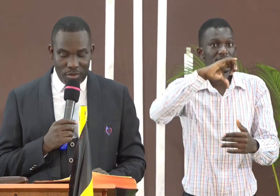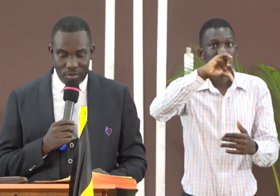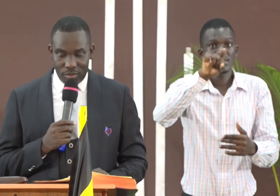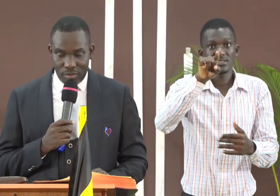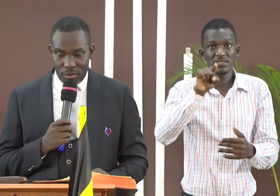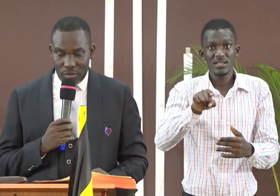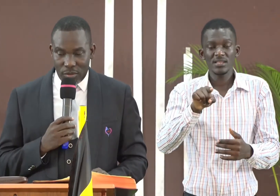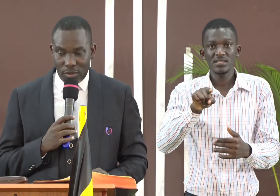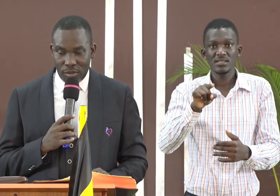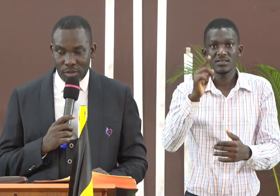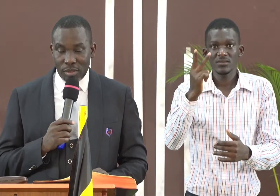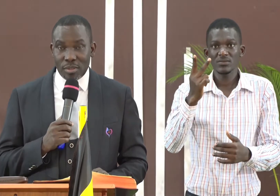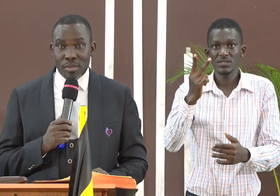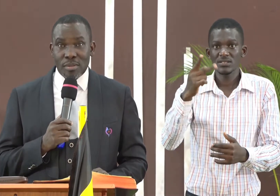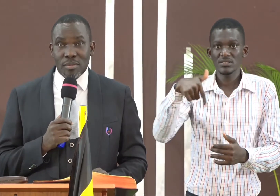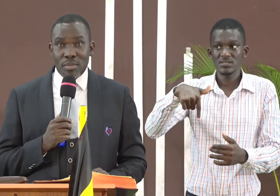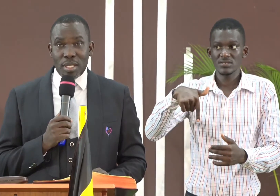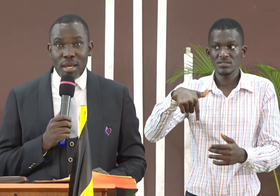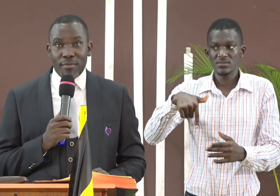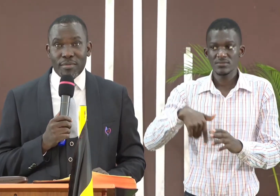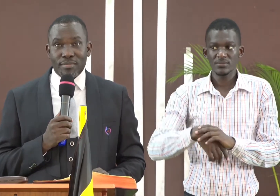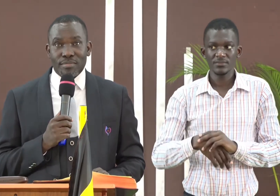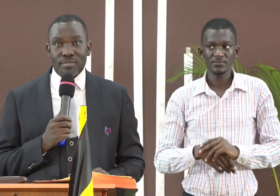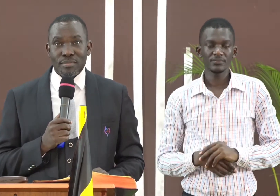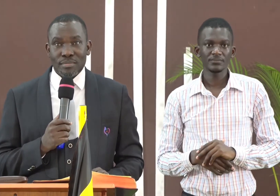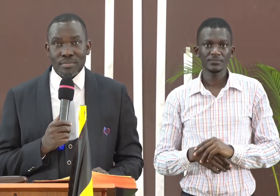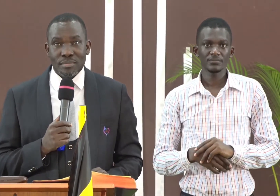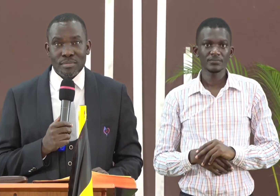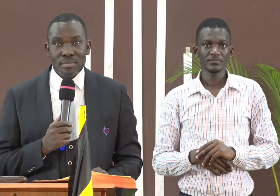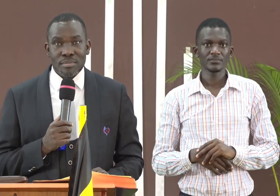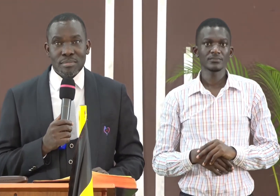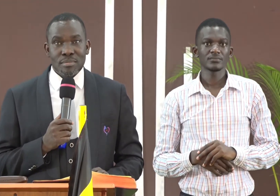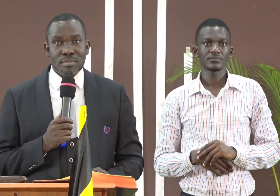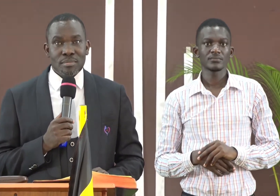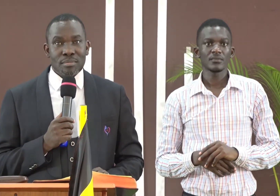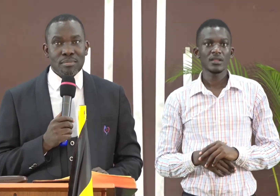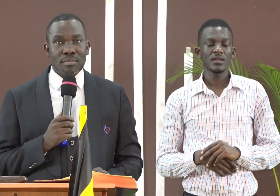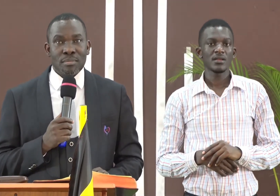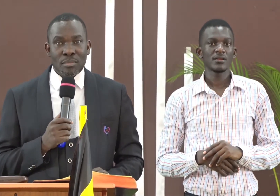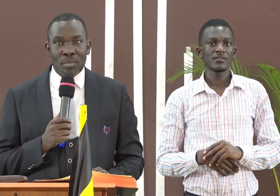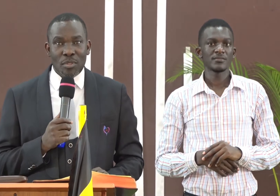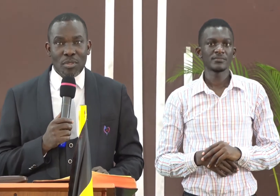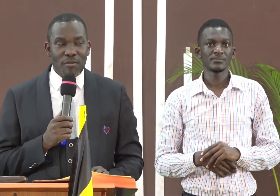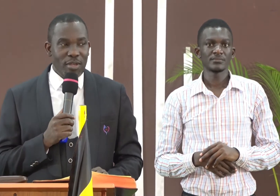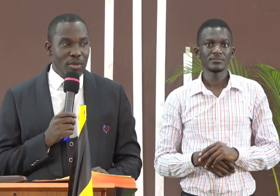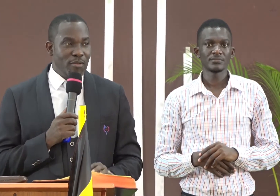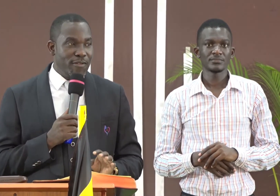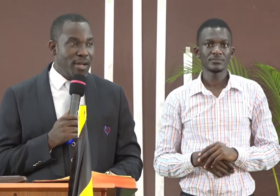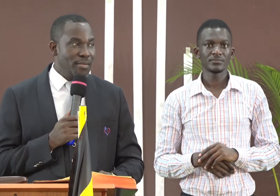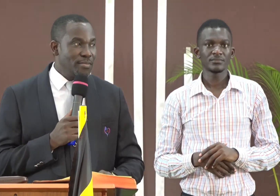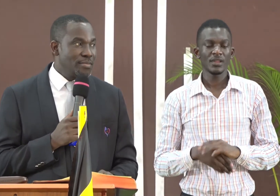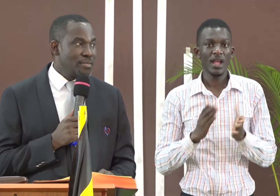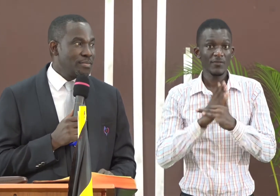biri mu abiri musanvu musanvu era ng'abantu bwe baterekera okufa omulundi gumu n'oluvannyuma